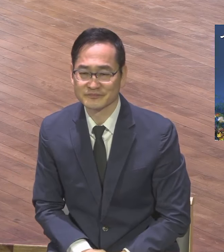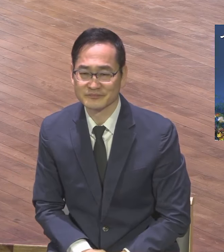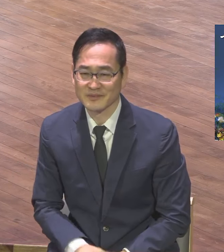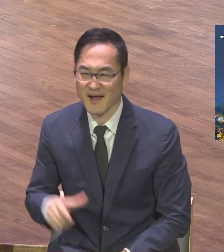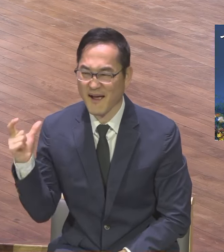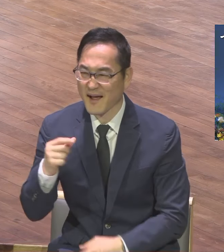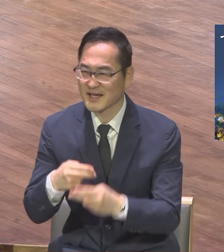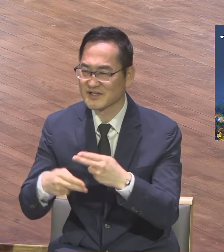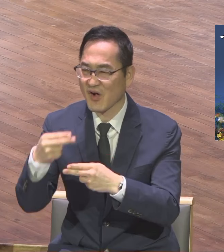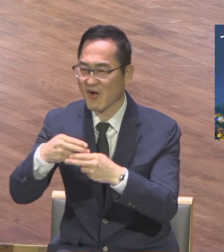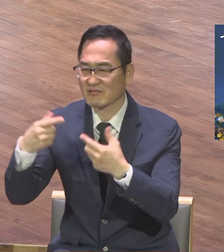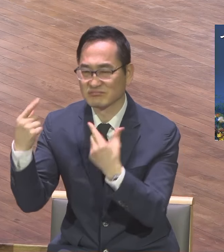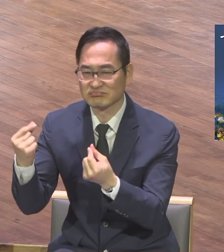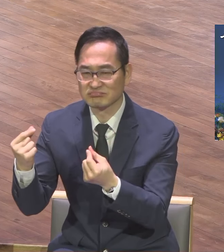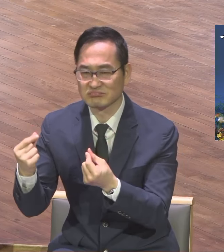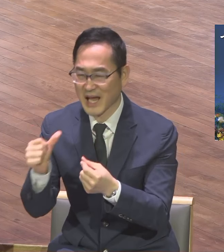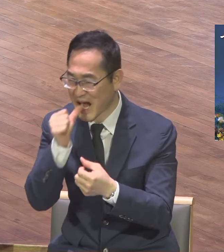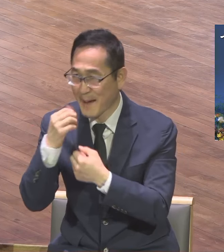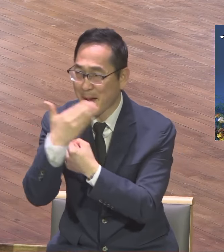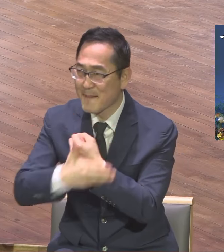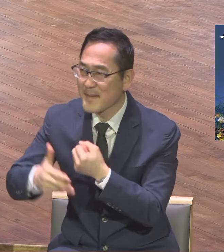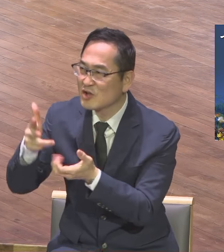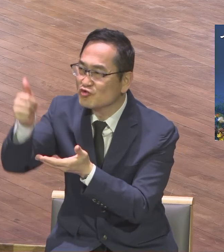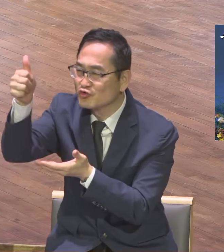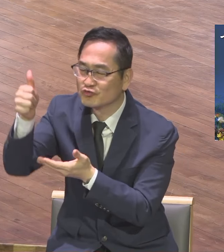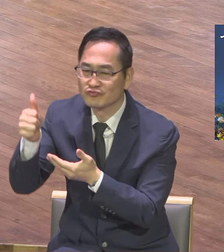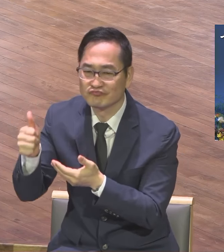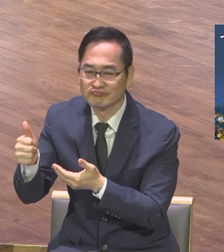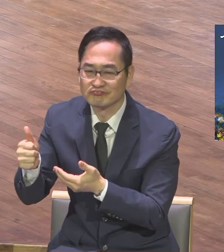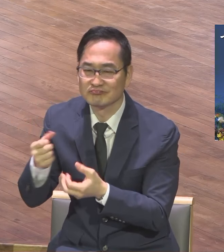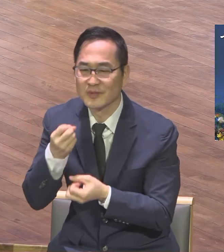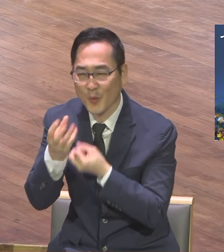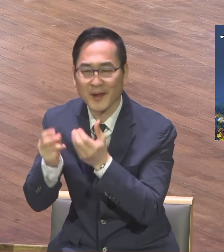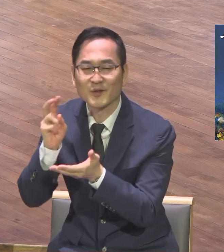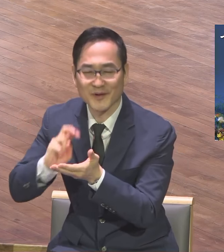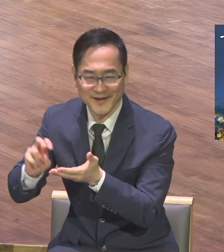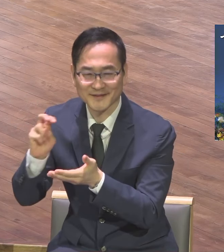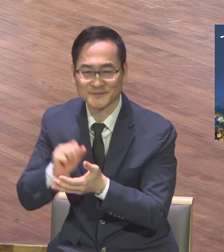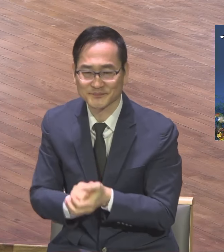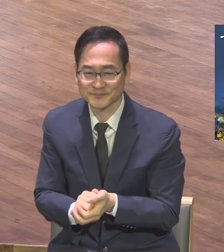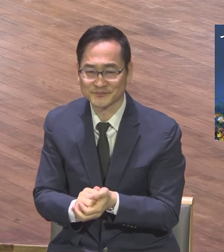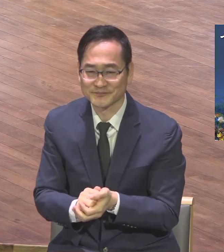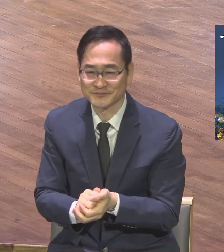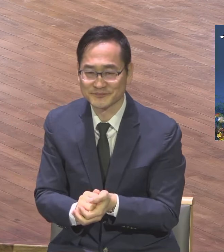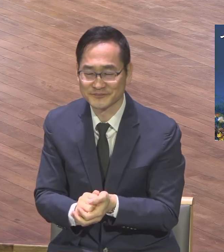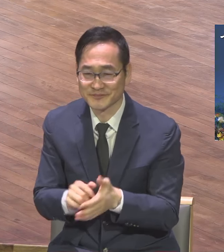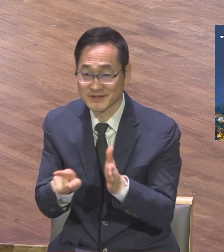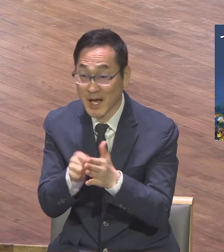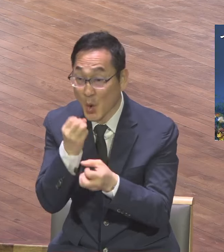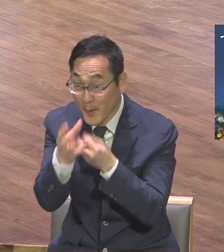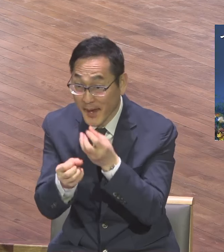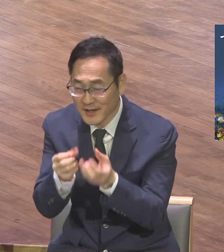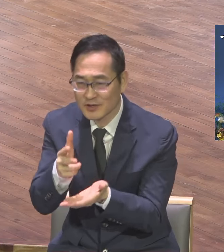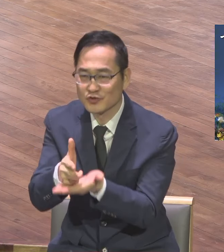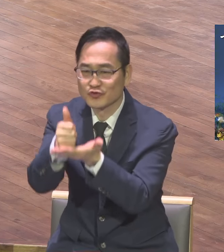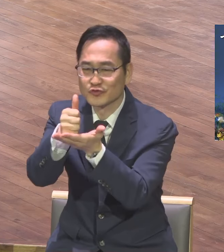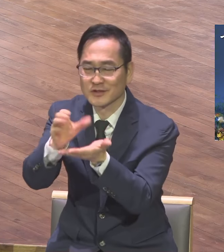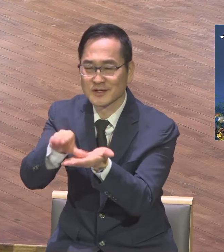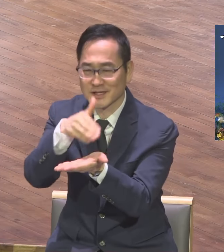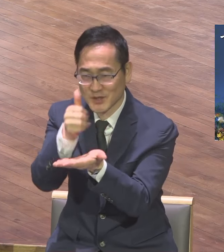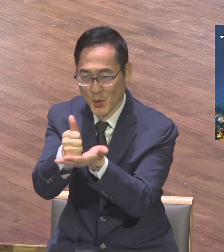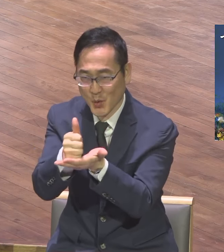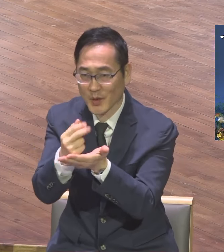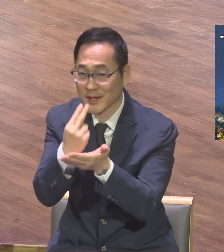오늘이 종교개혁주일인데 은혜로운 찬양이었습니다. 신앙 고백합니다. 주는 그리스도시요